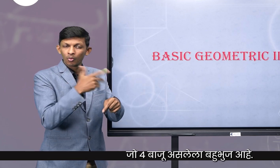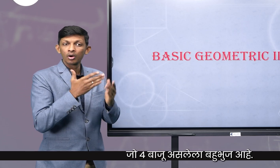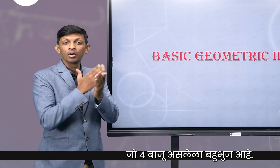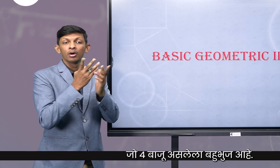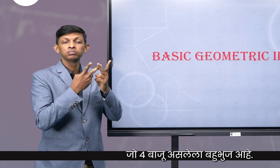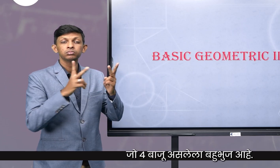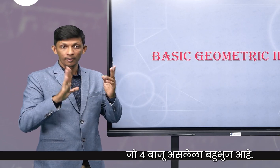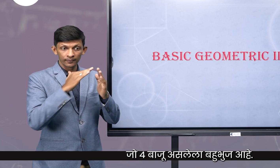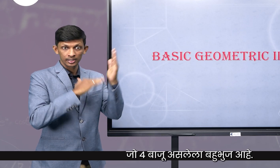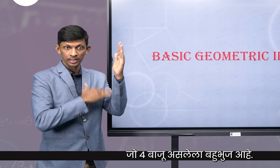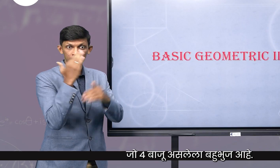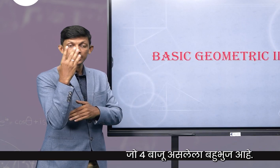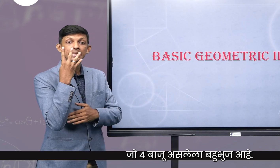असलेला बहुभुज आहे.